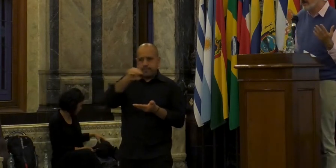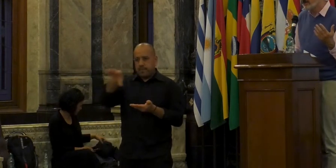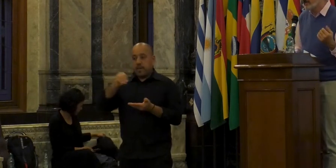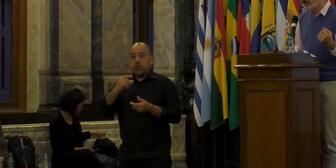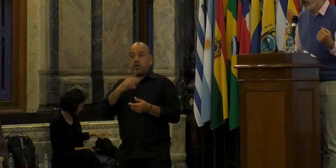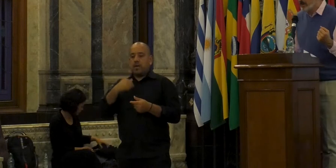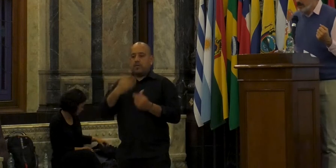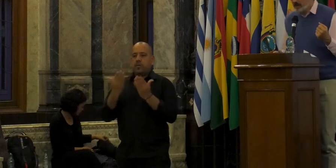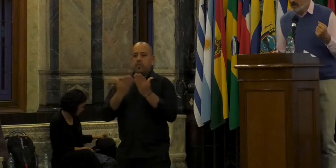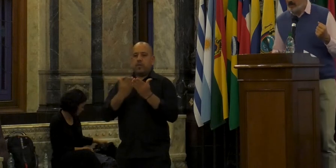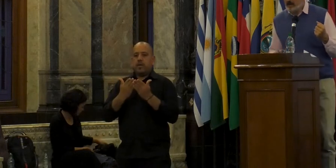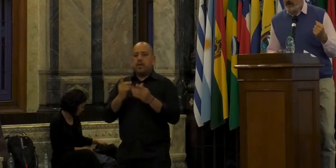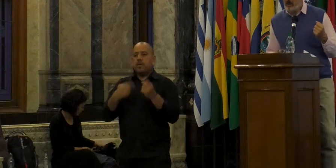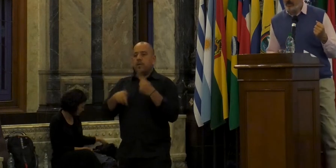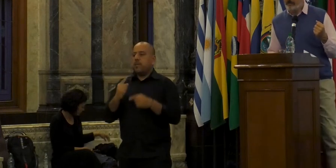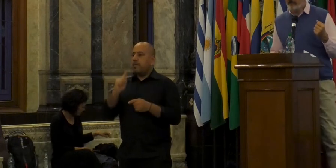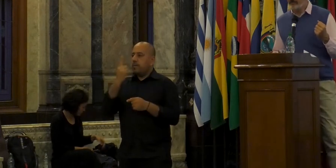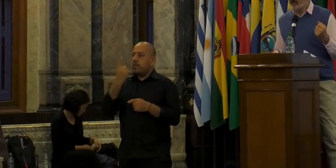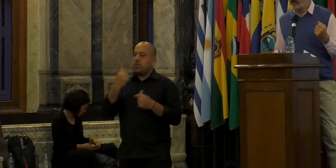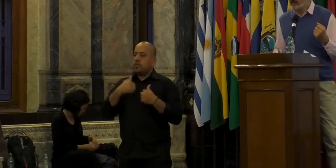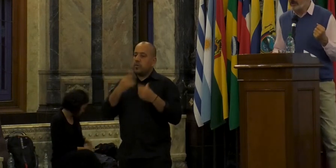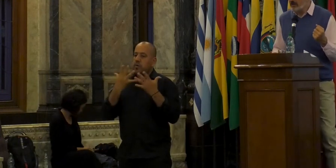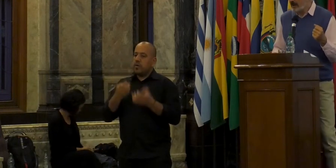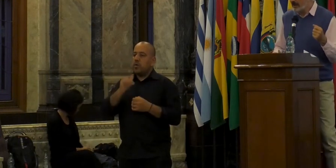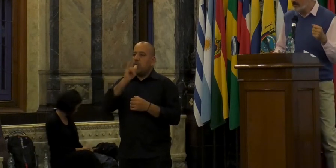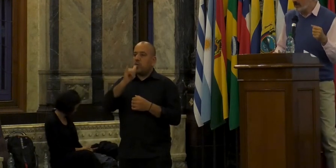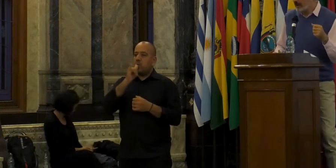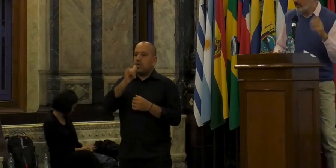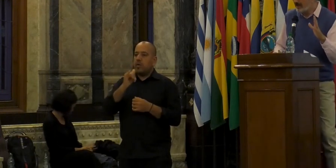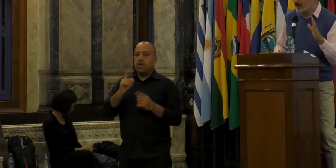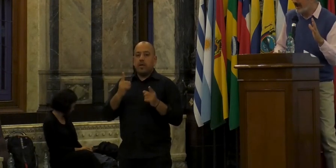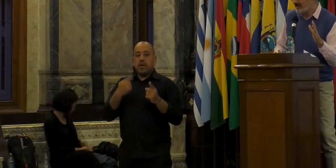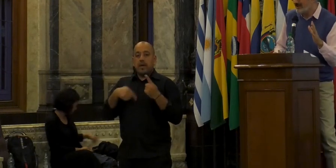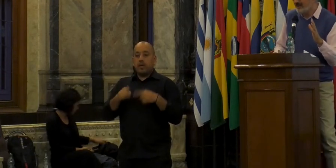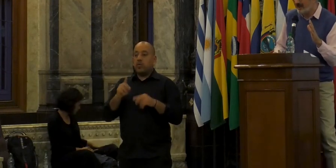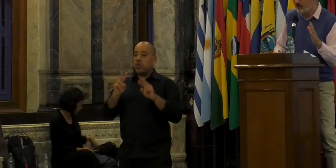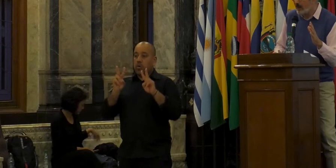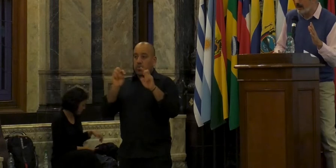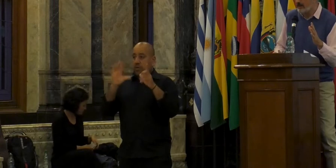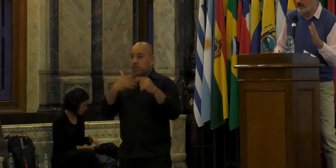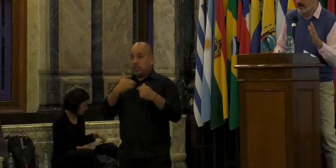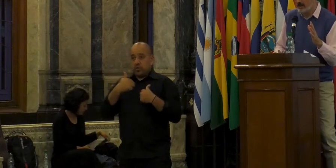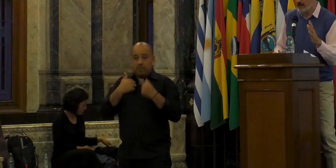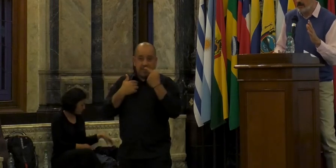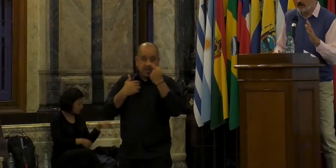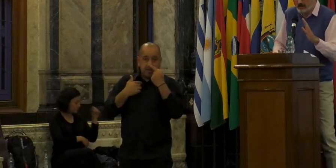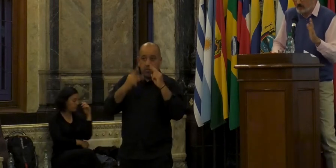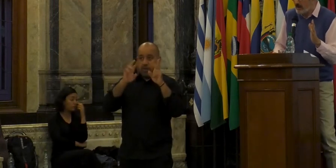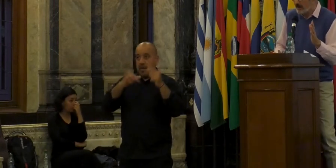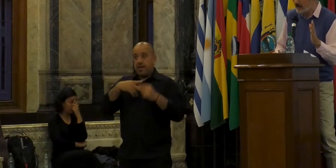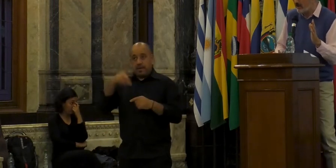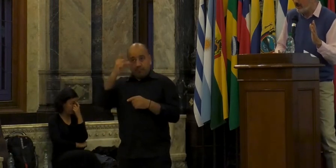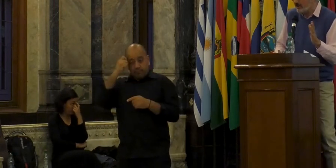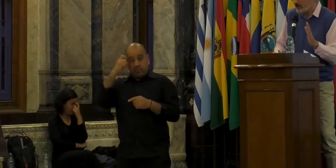etnografía. Pero primero quiero contaros que yo a esto no llegué por interés intelectual, y eso